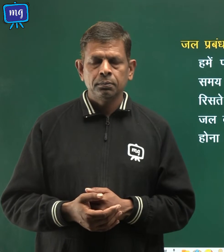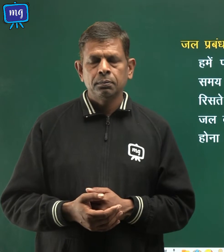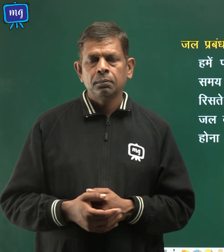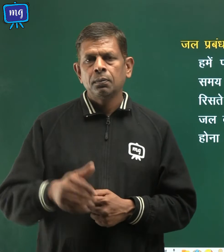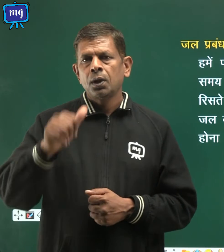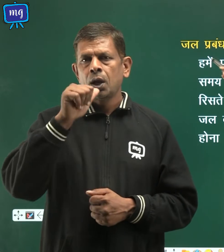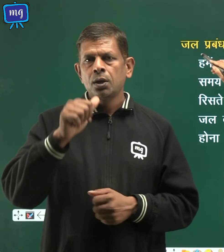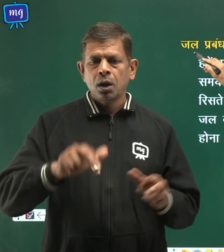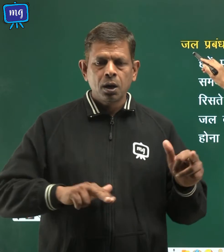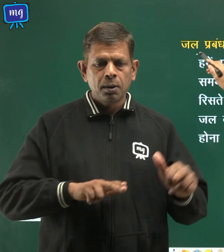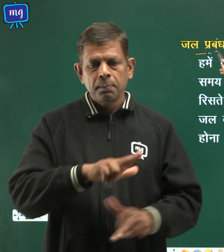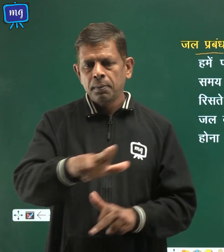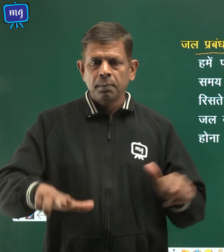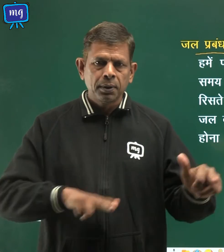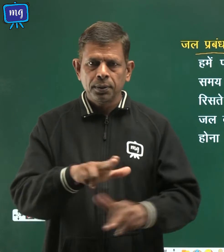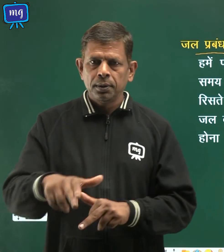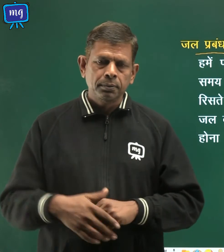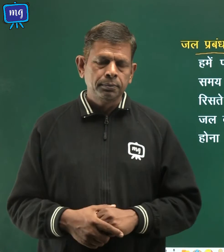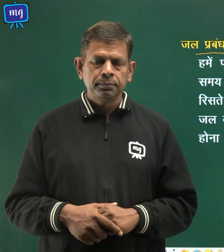जल प्रबंधन।